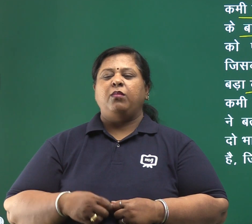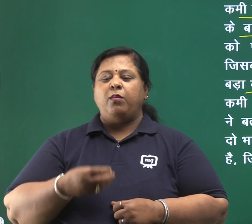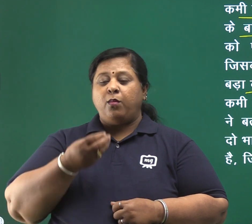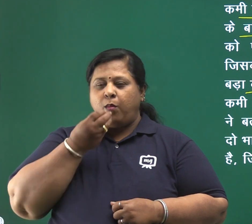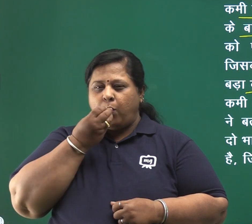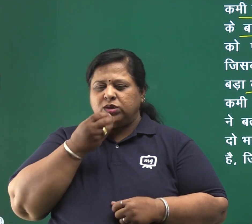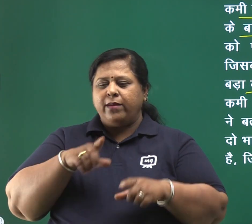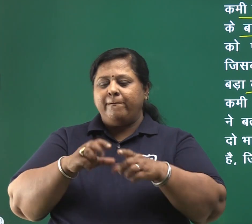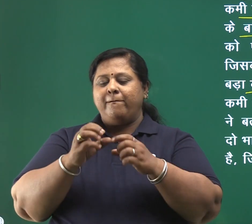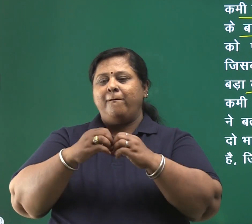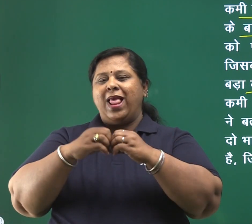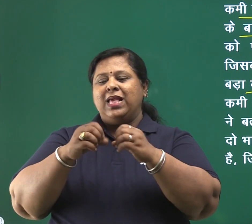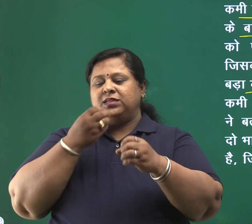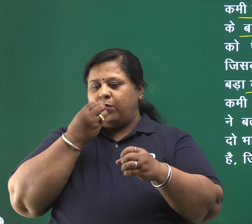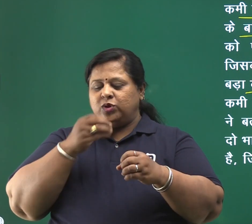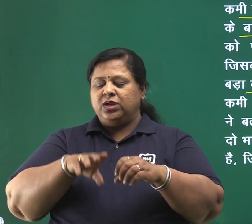पौष्टिक आहार